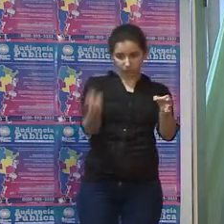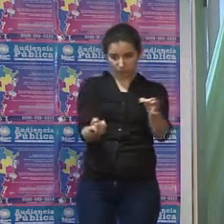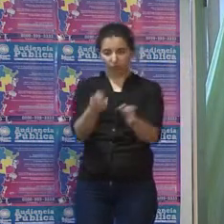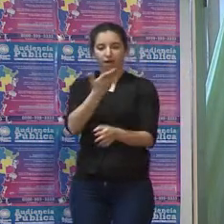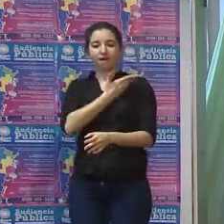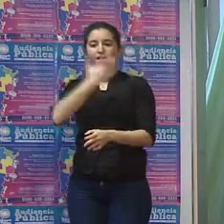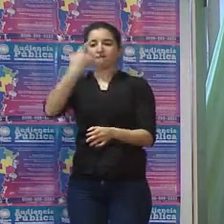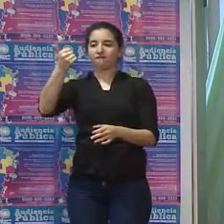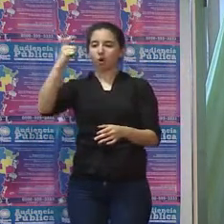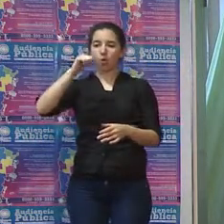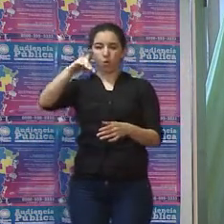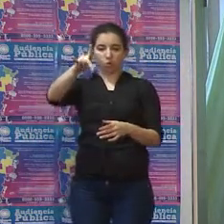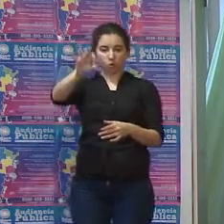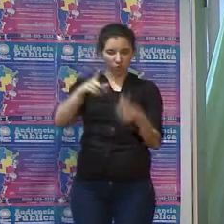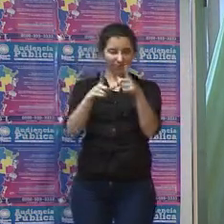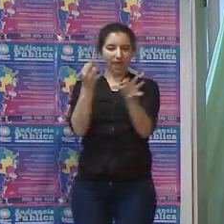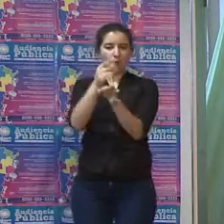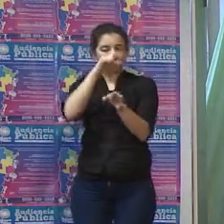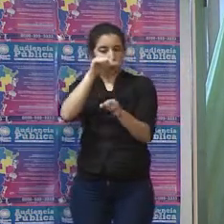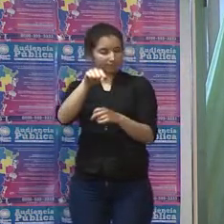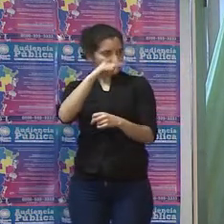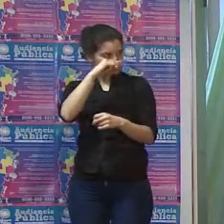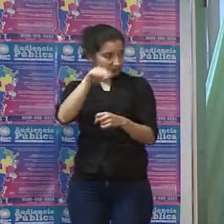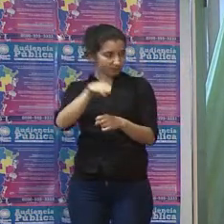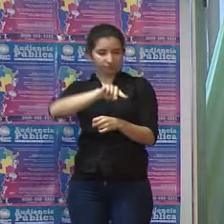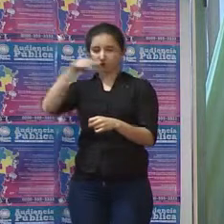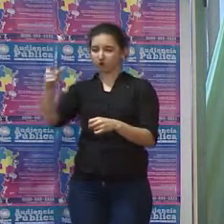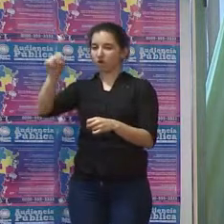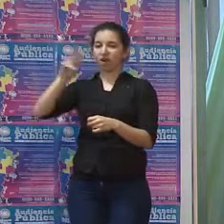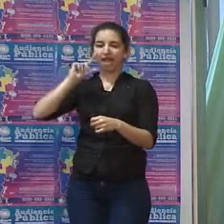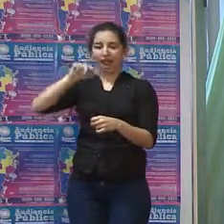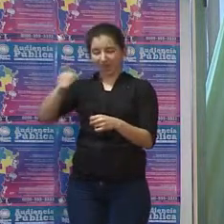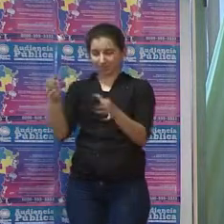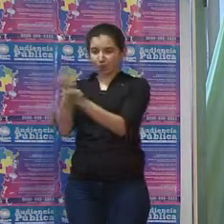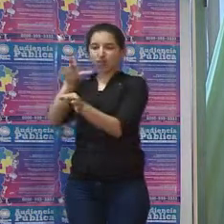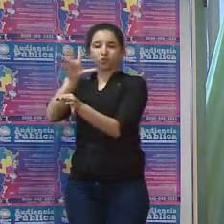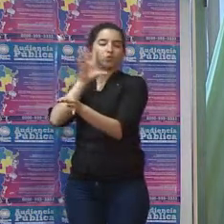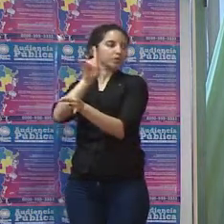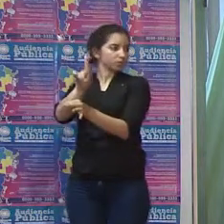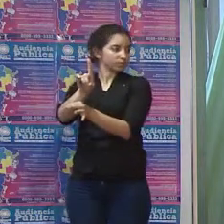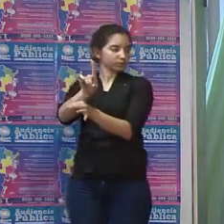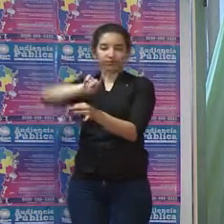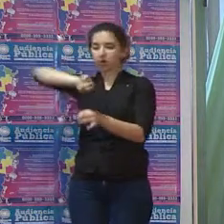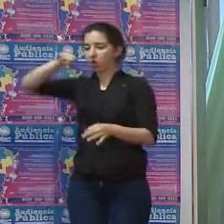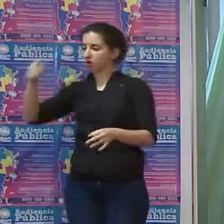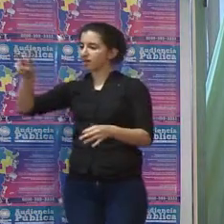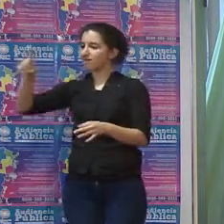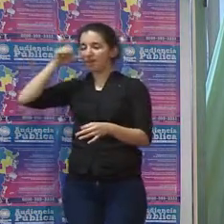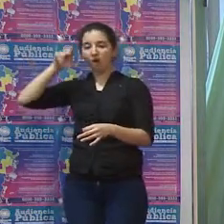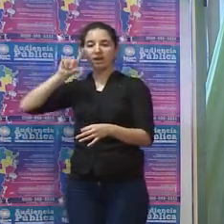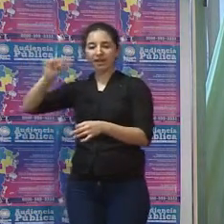Facundo Manuel de la EP número 7, Oriana Alguello de la EP número 51, Verónica de la EP número